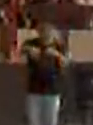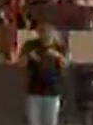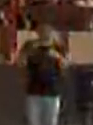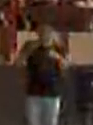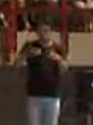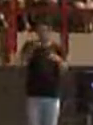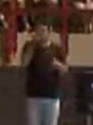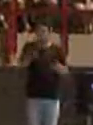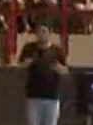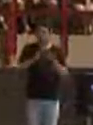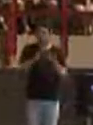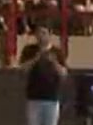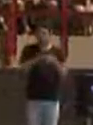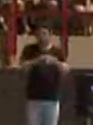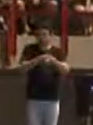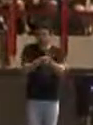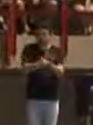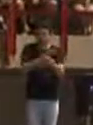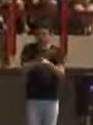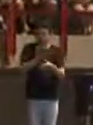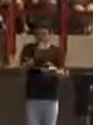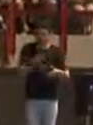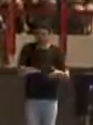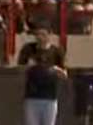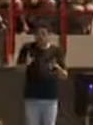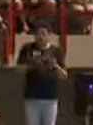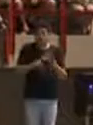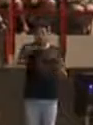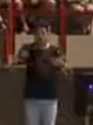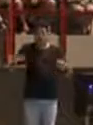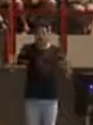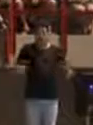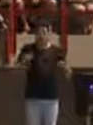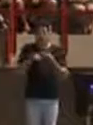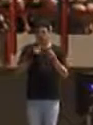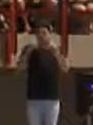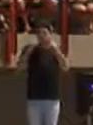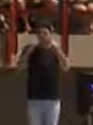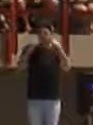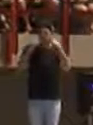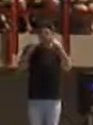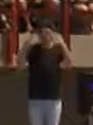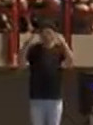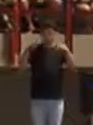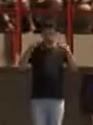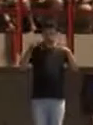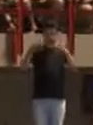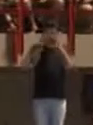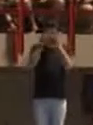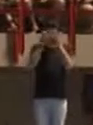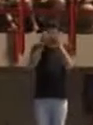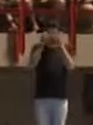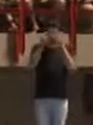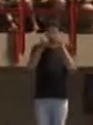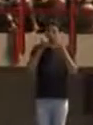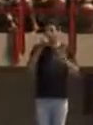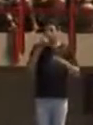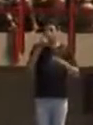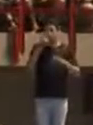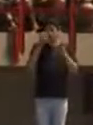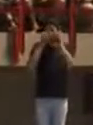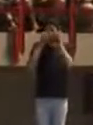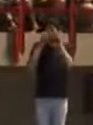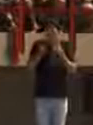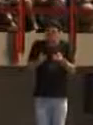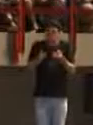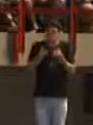Você não quer comer nem alface, vou comer uma panelada, né? Todo doído, os olhos ficam doídos, né? Ficam com aquele, parece que as bolas vão cair